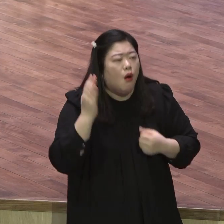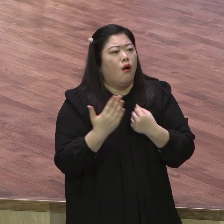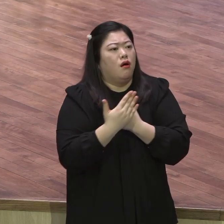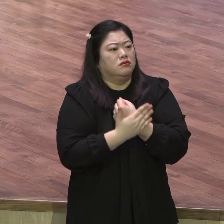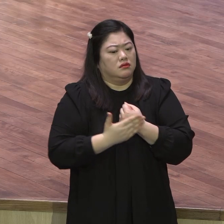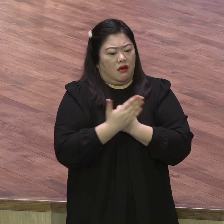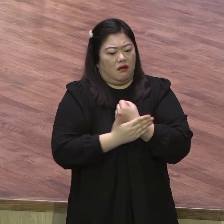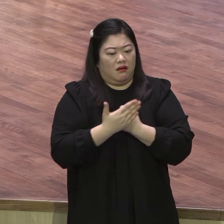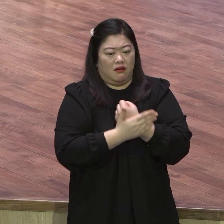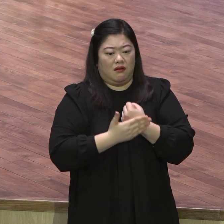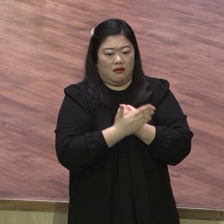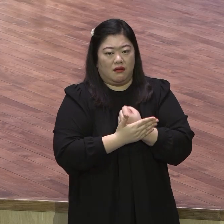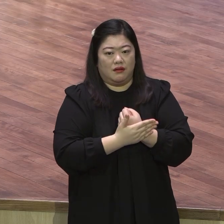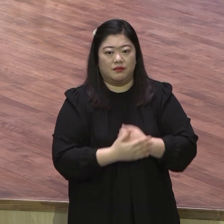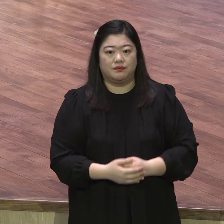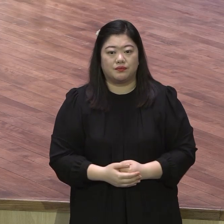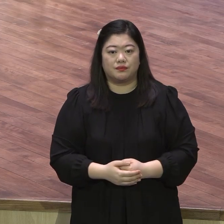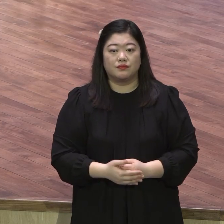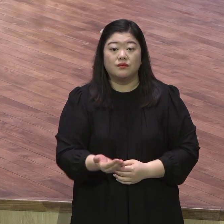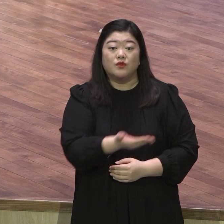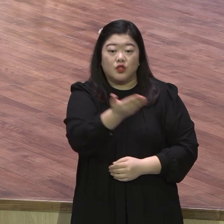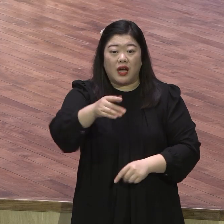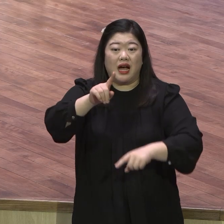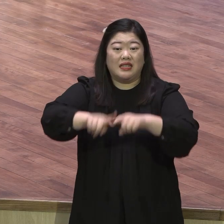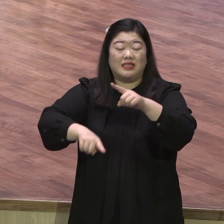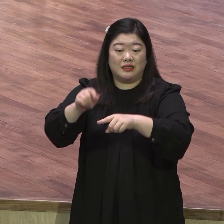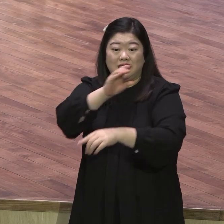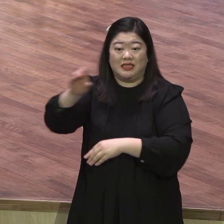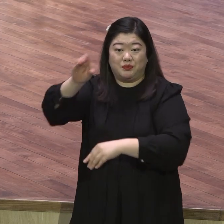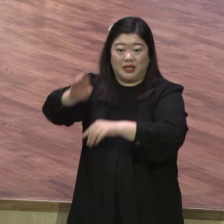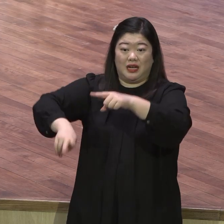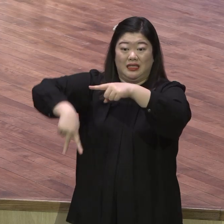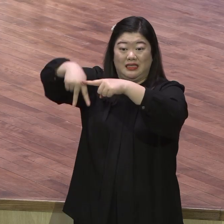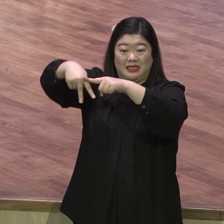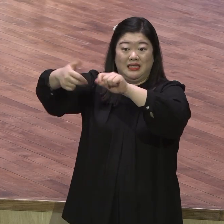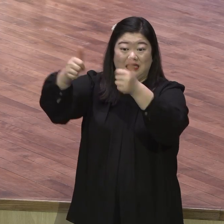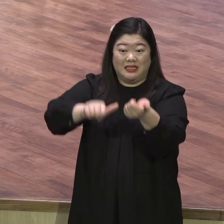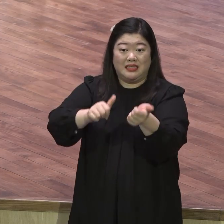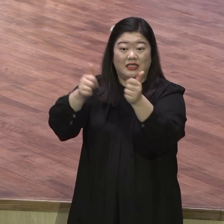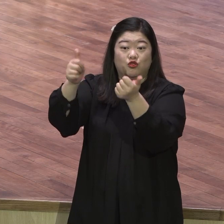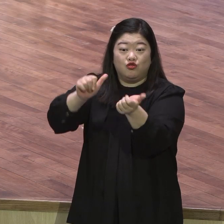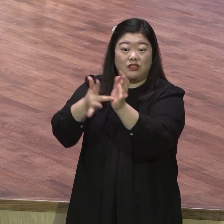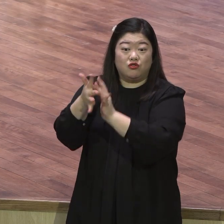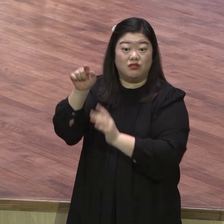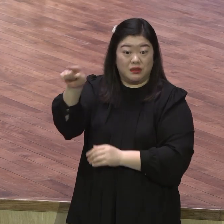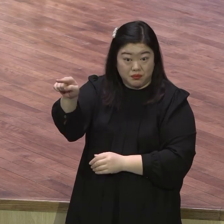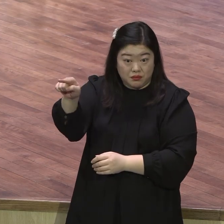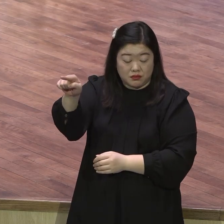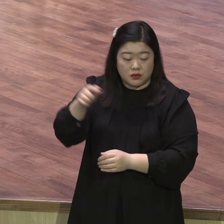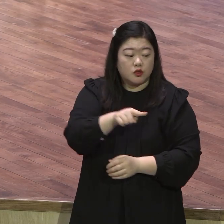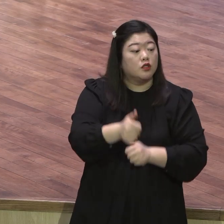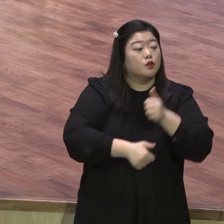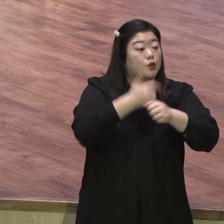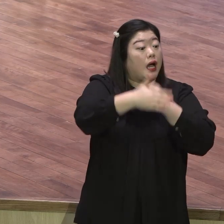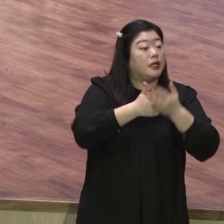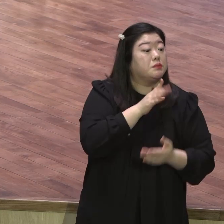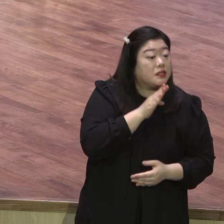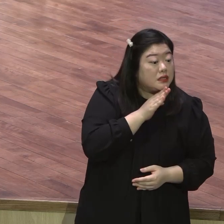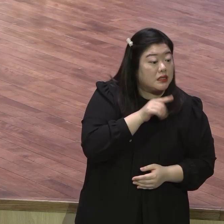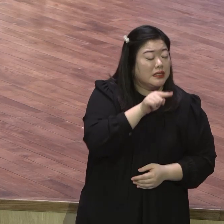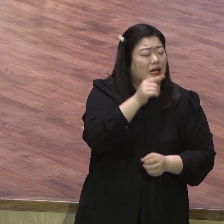사도행전 5장 3절에 보면 너희가 나무에 달아 죽인 예수를 우리 조상의 하나님의 살리시고 사도